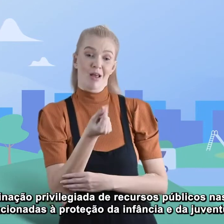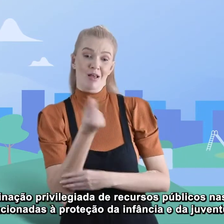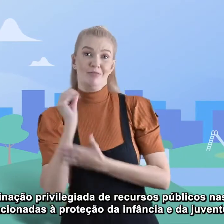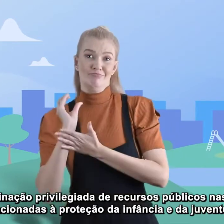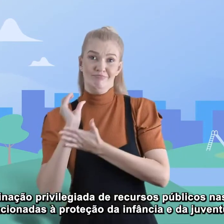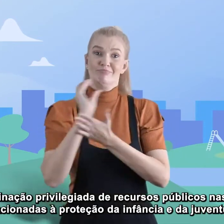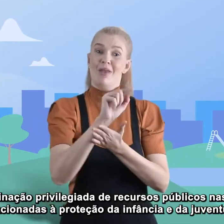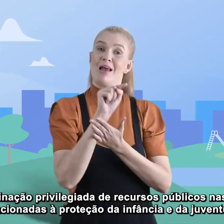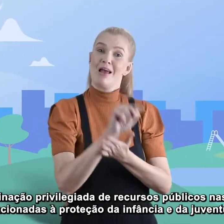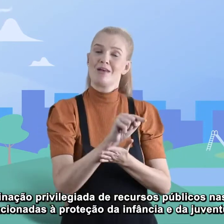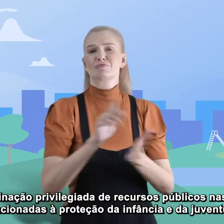juventude.